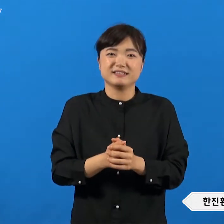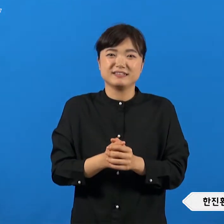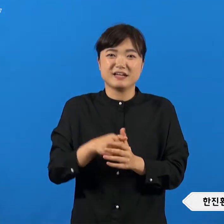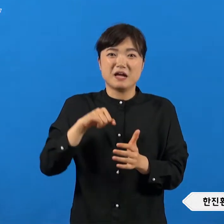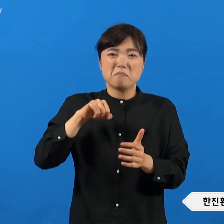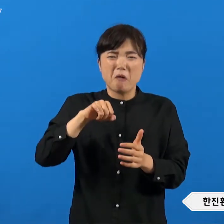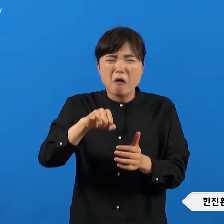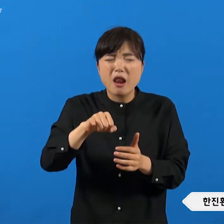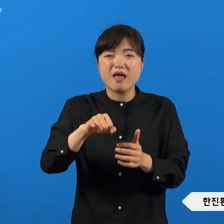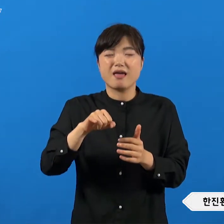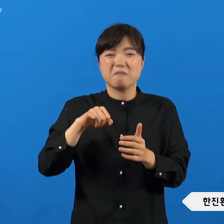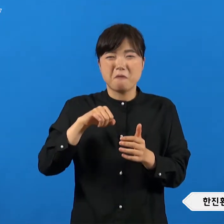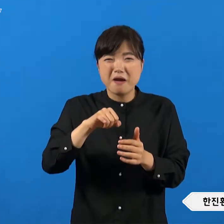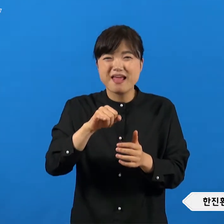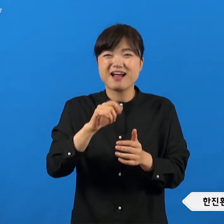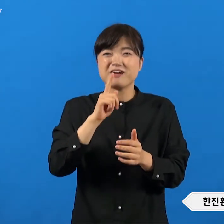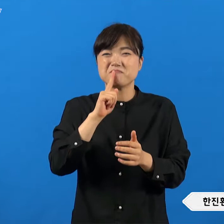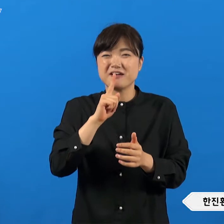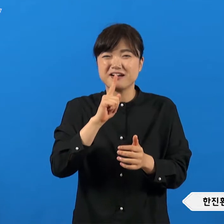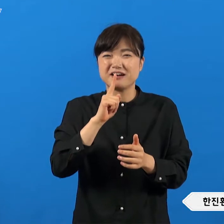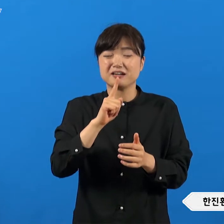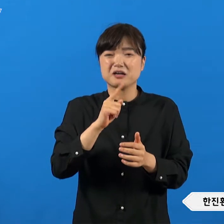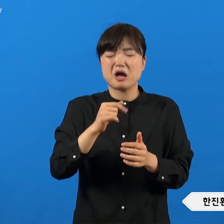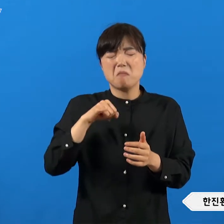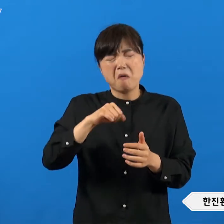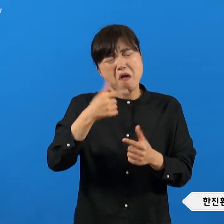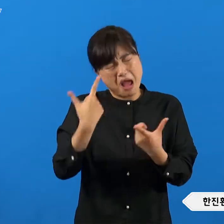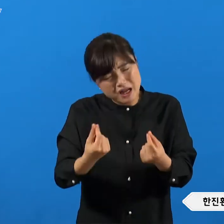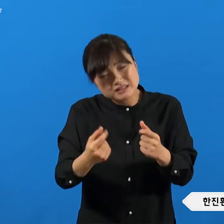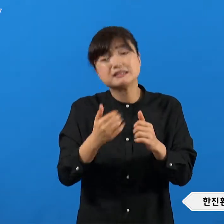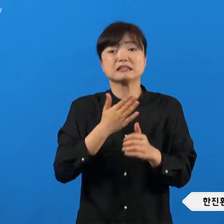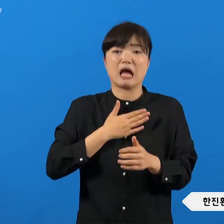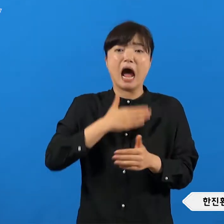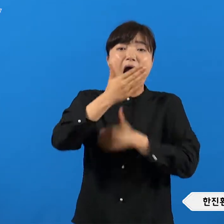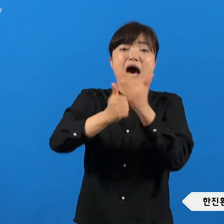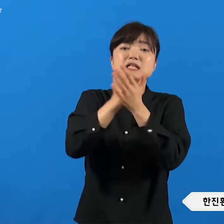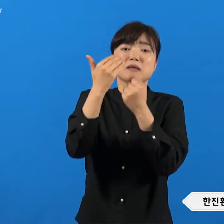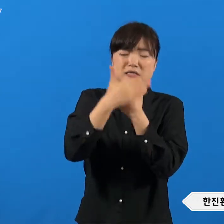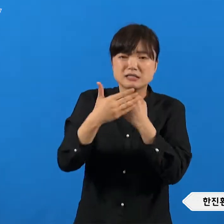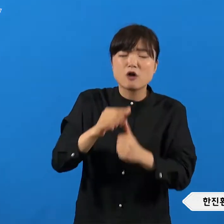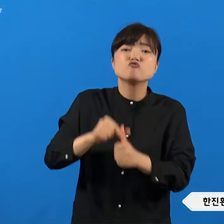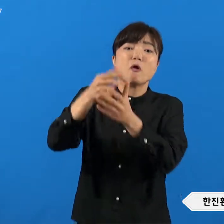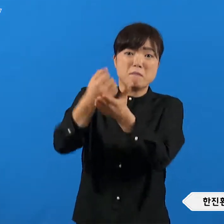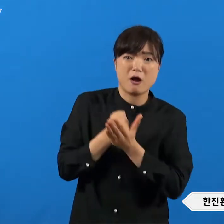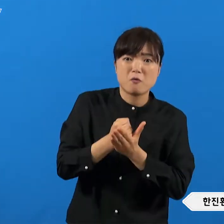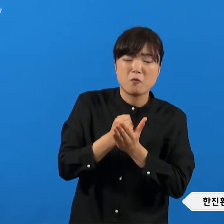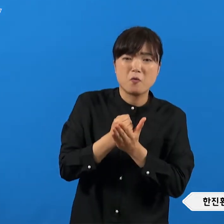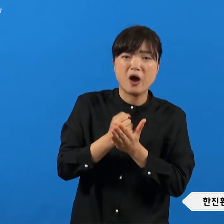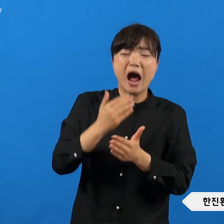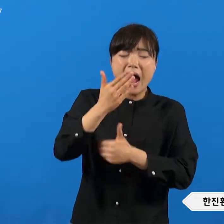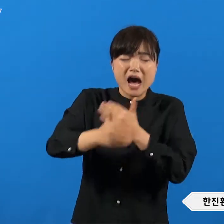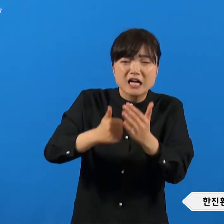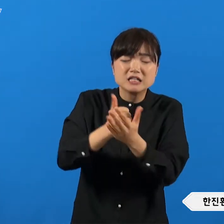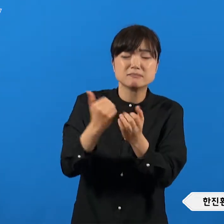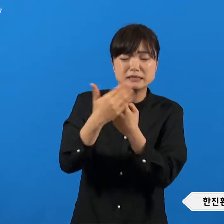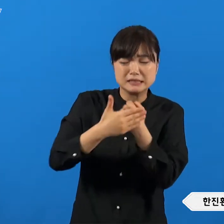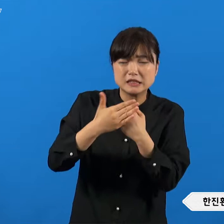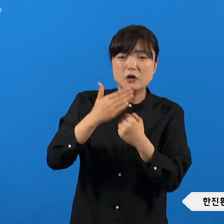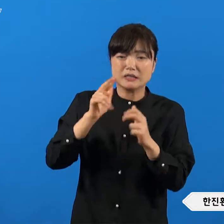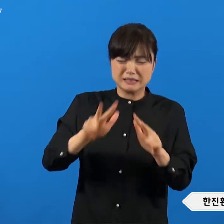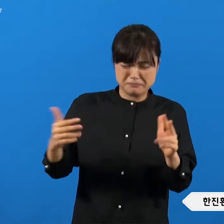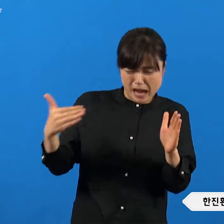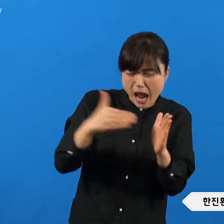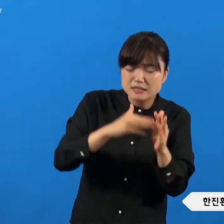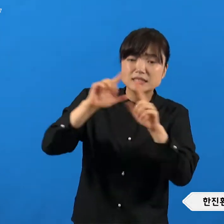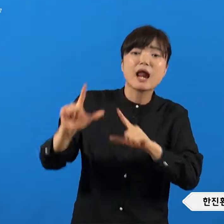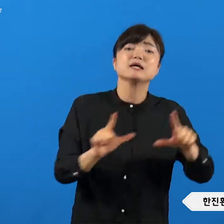되시기를 바랍니다. 버러지 같은 나, 하나님의 은혜로 구원받고 하나님의 은혜로 오늘